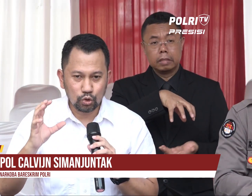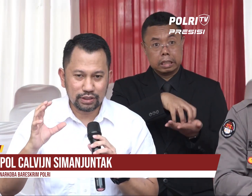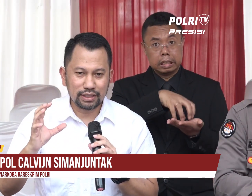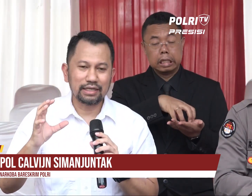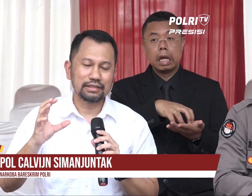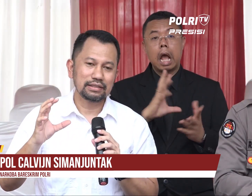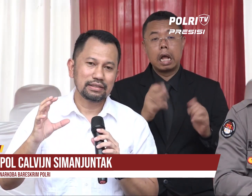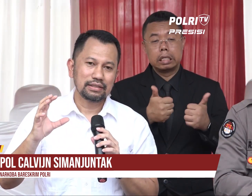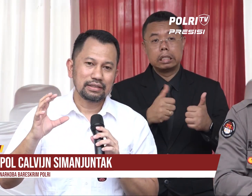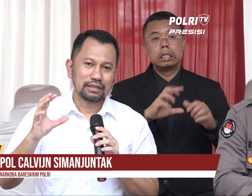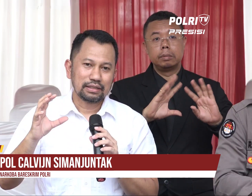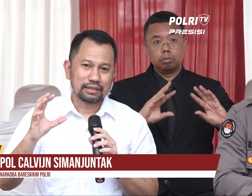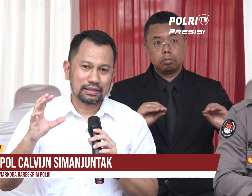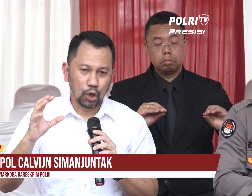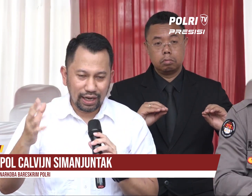produksinya,